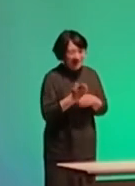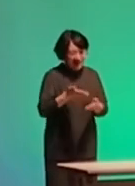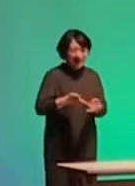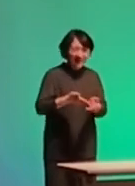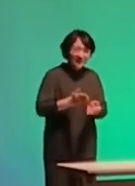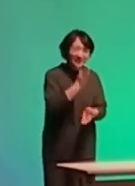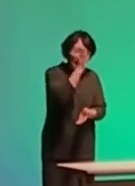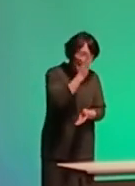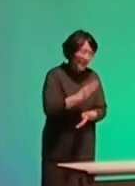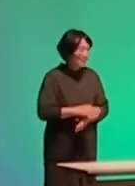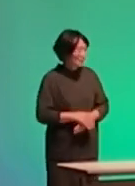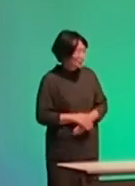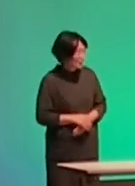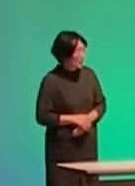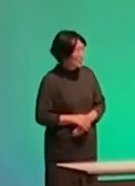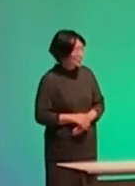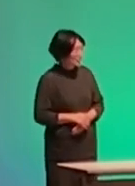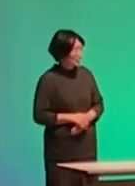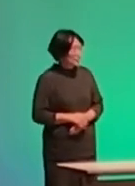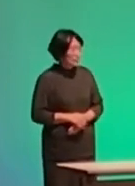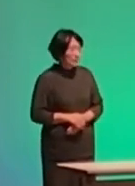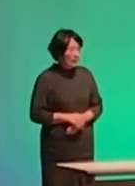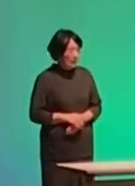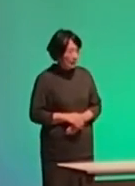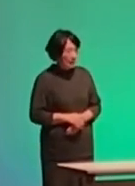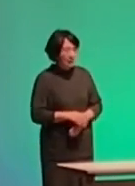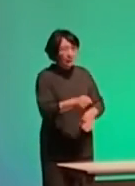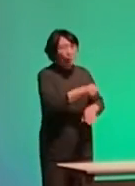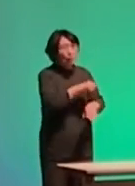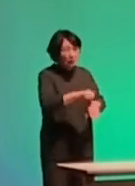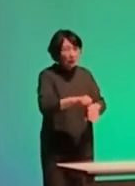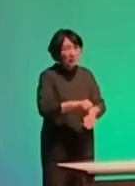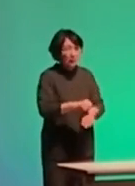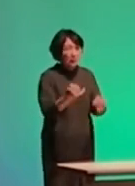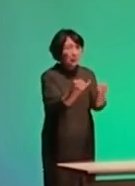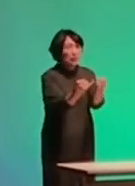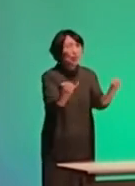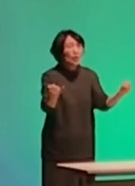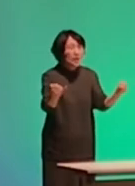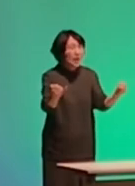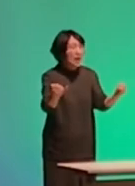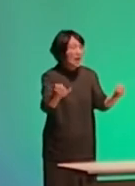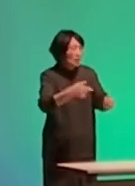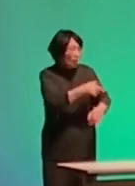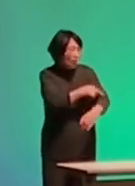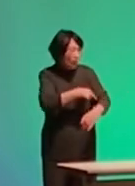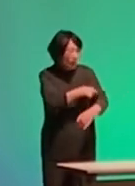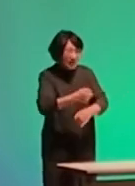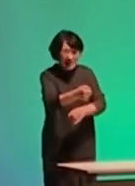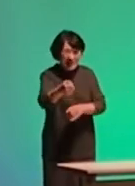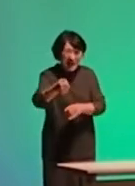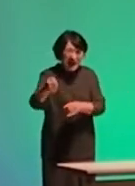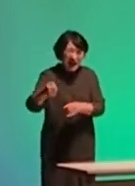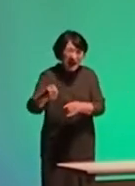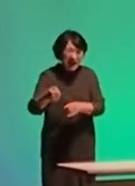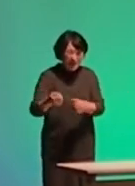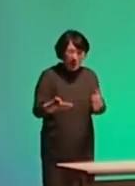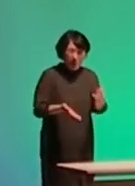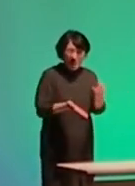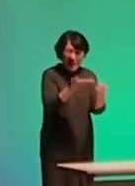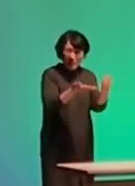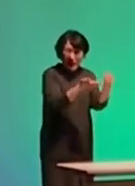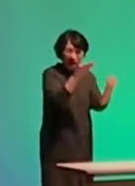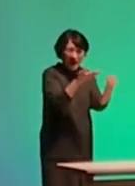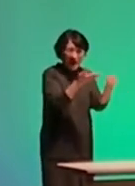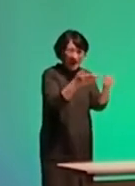場なので教えていただければなっていうふうに思います。で特に今、女性の記者さんのセクハラっていうのがね大きな問題にな